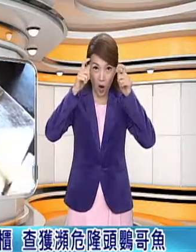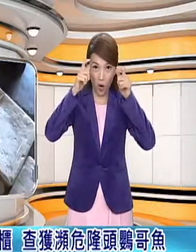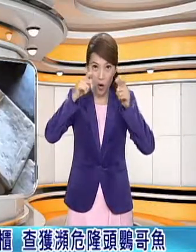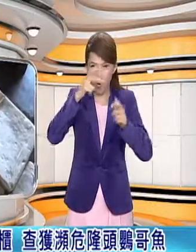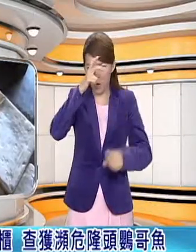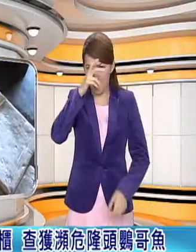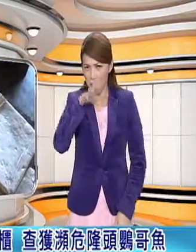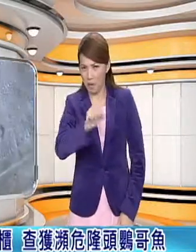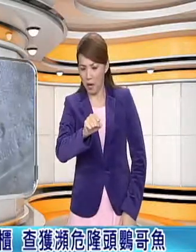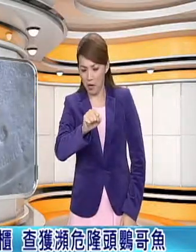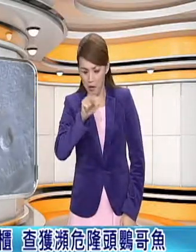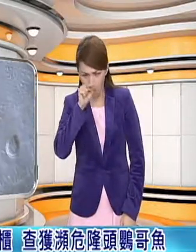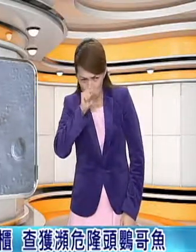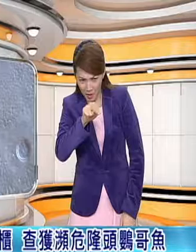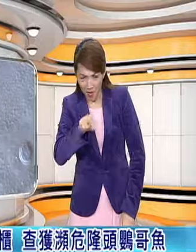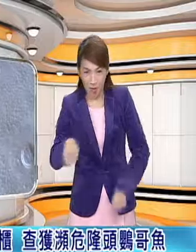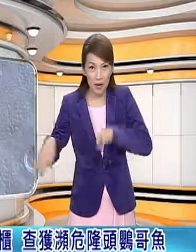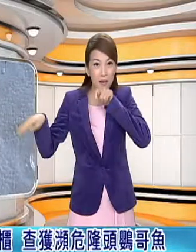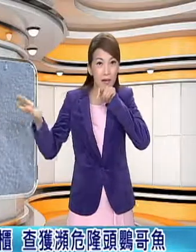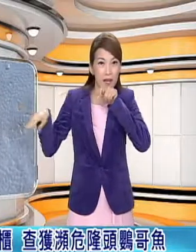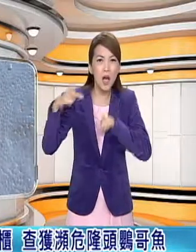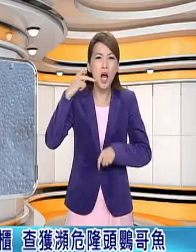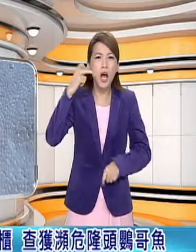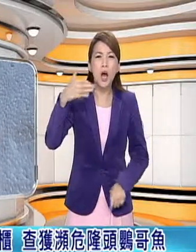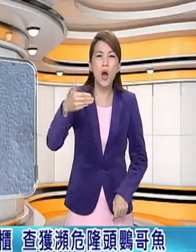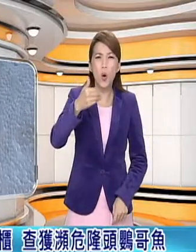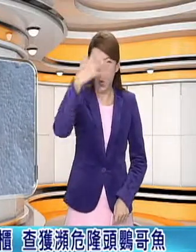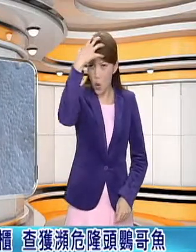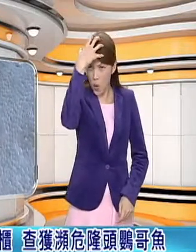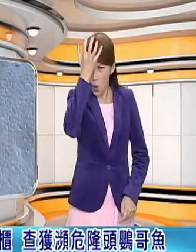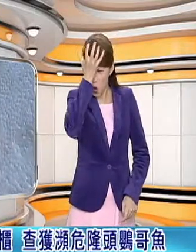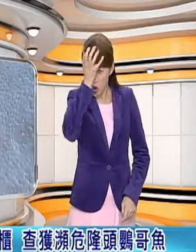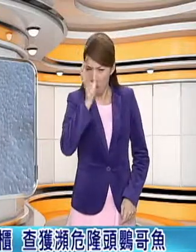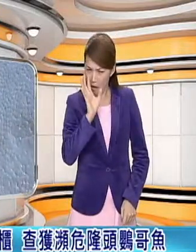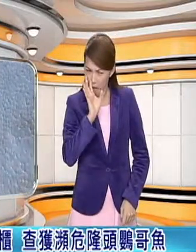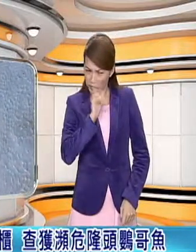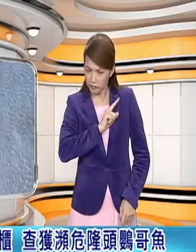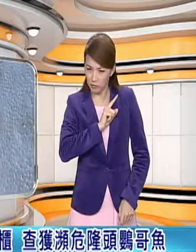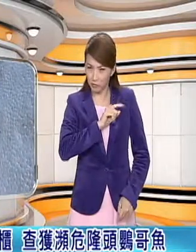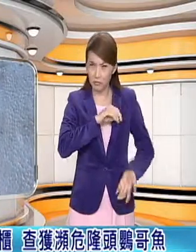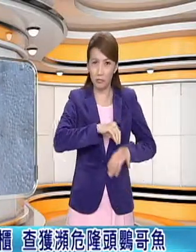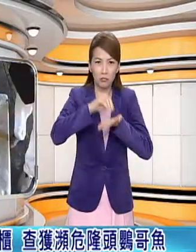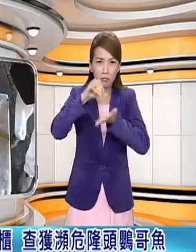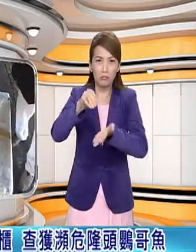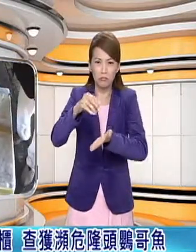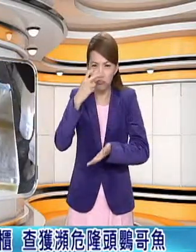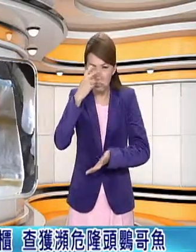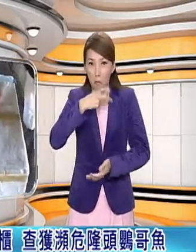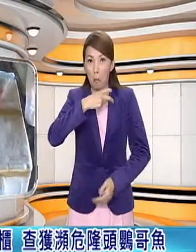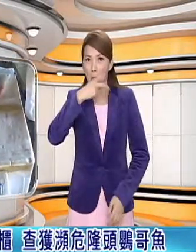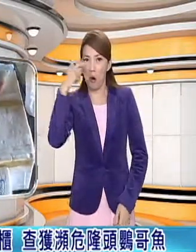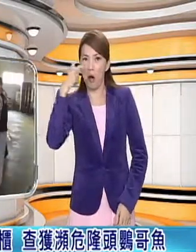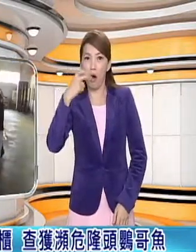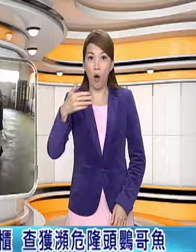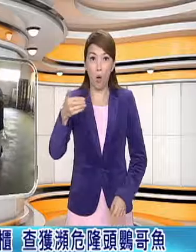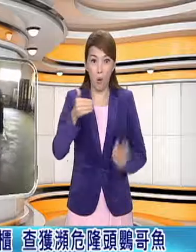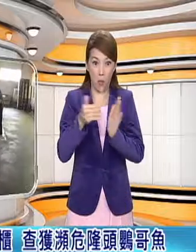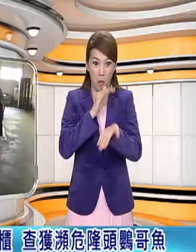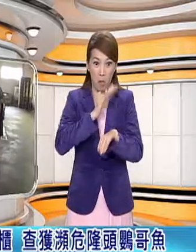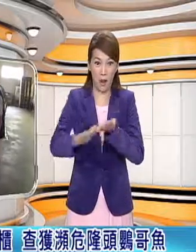现有长相特殊的鹰鸽鱼，而送检之后才发现到，竟然是被联合国